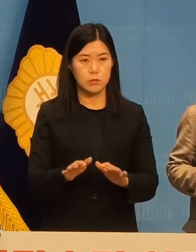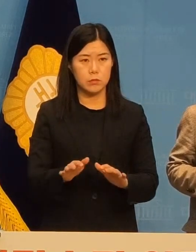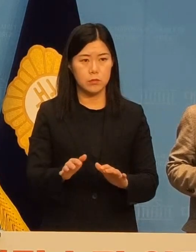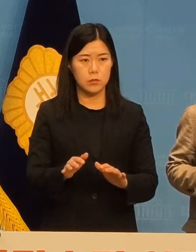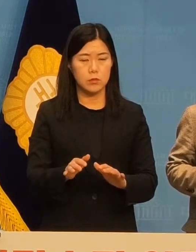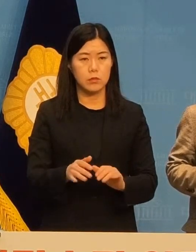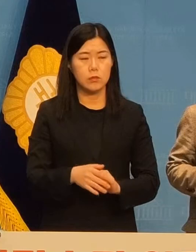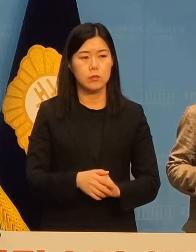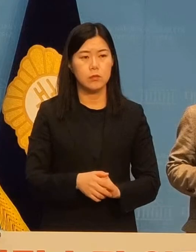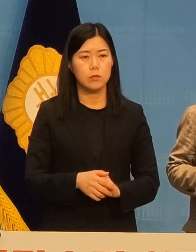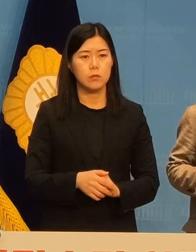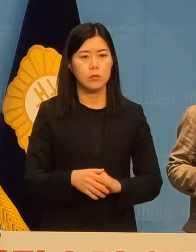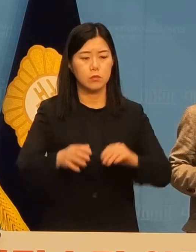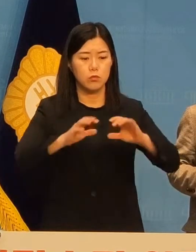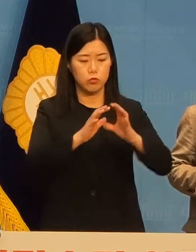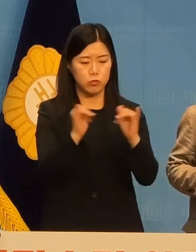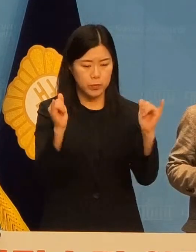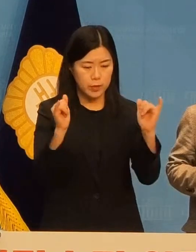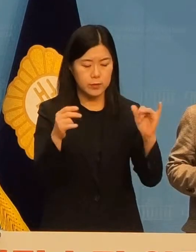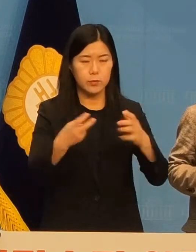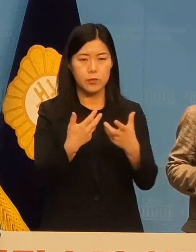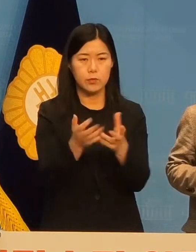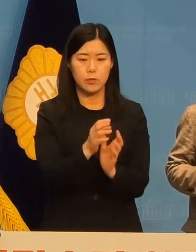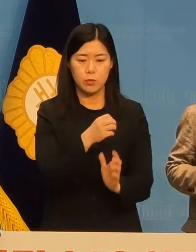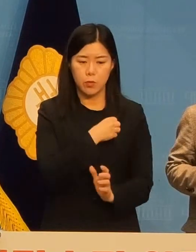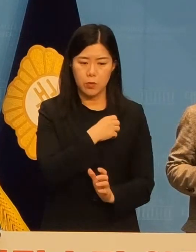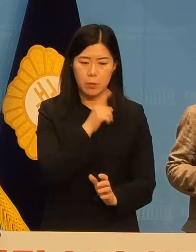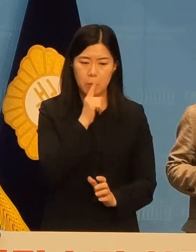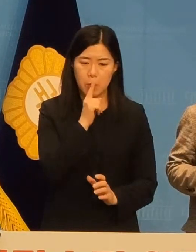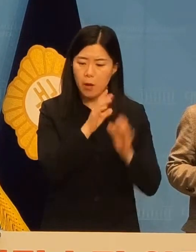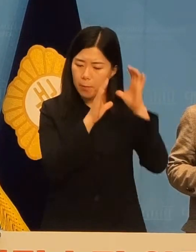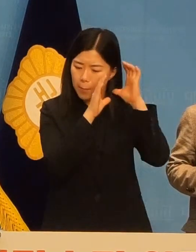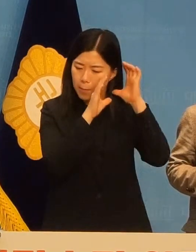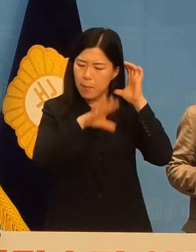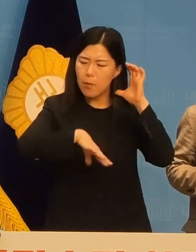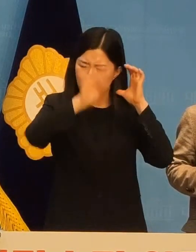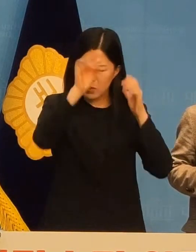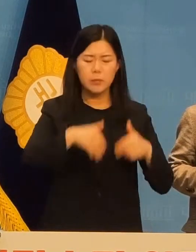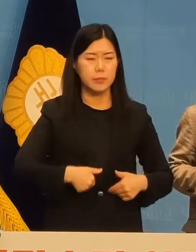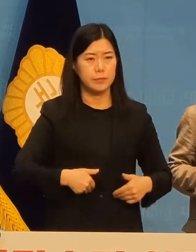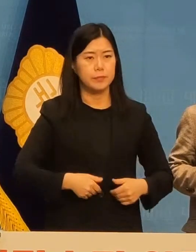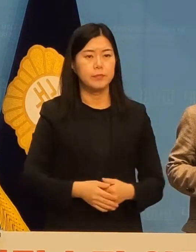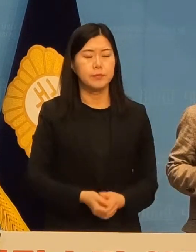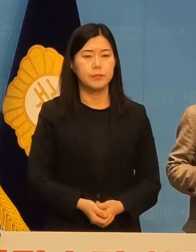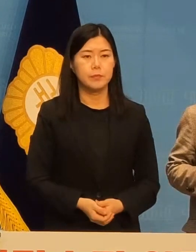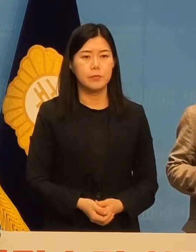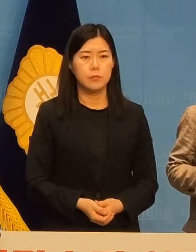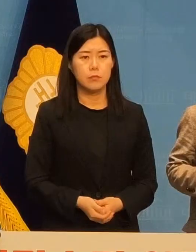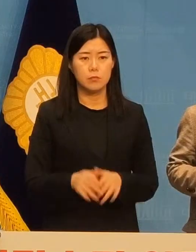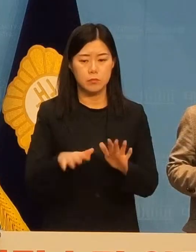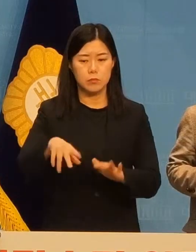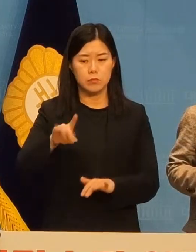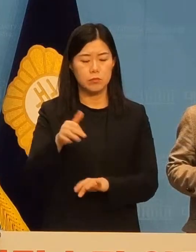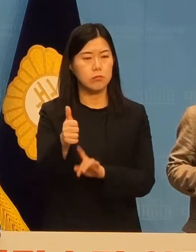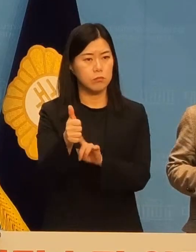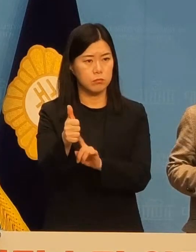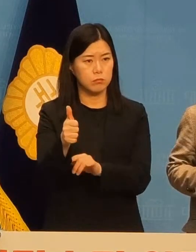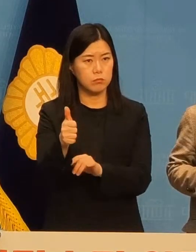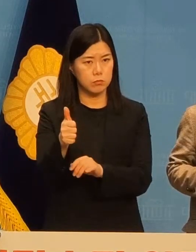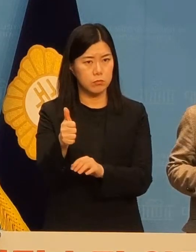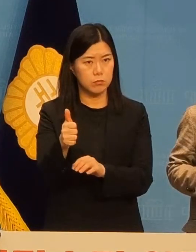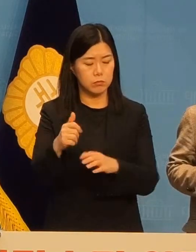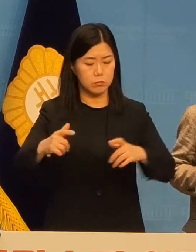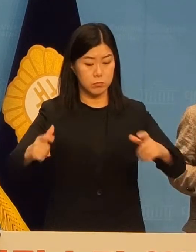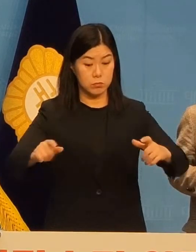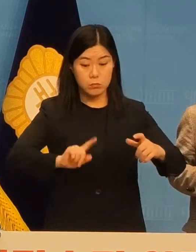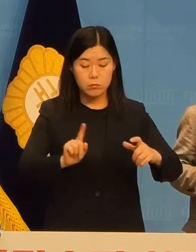대변하고 있는 국민과 당원의 목소리를 듣는 게 우선이라고 생각합니다. 지금 장동혁 의원이 지역구로